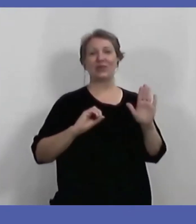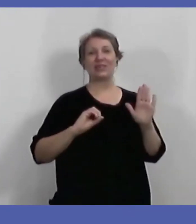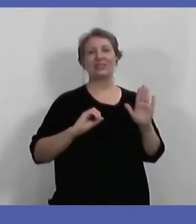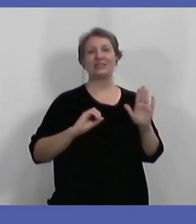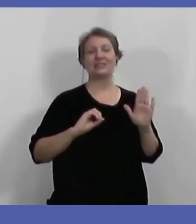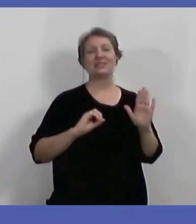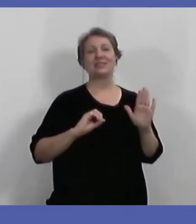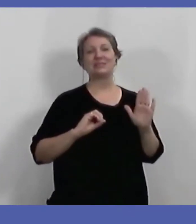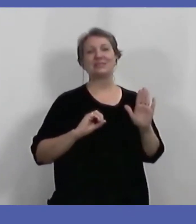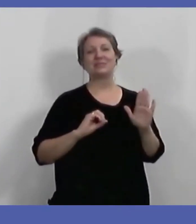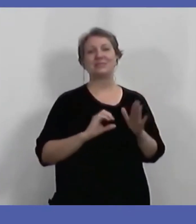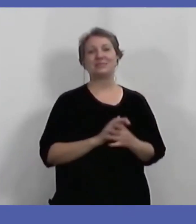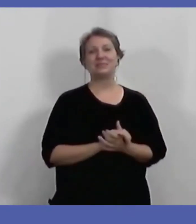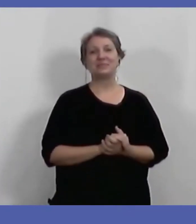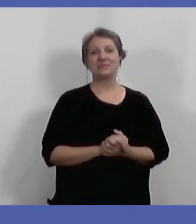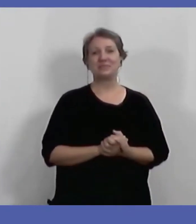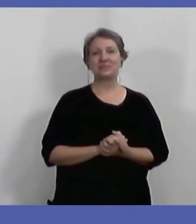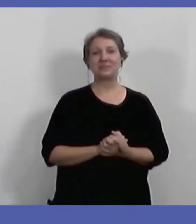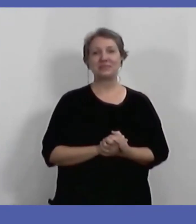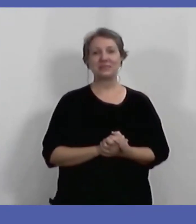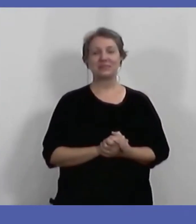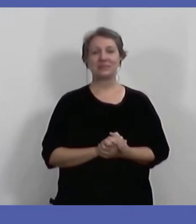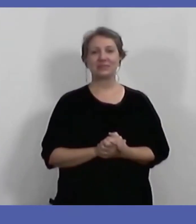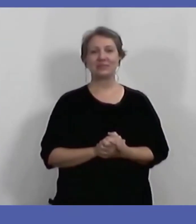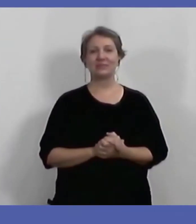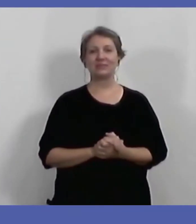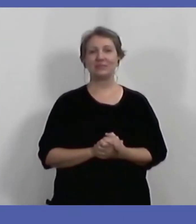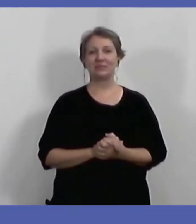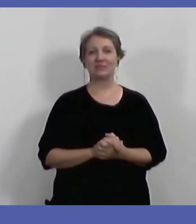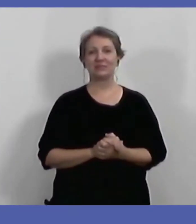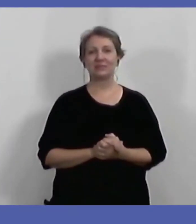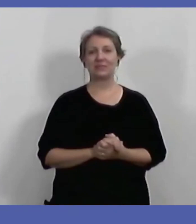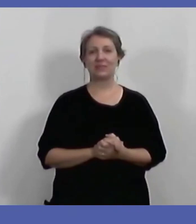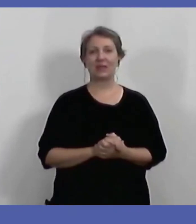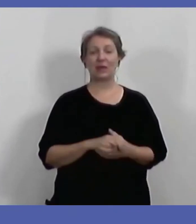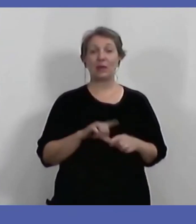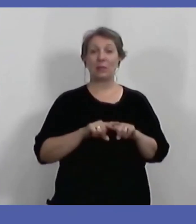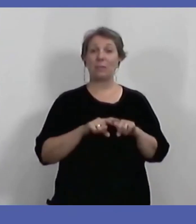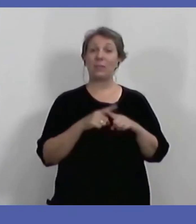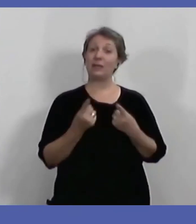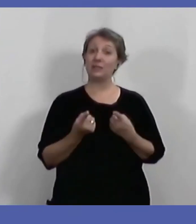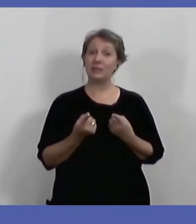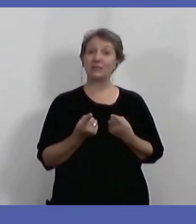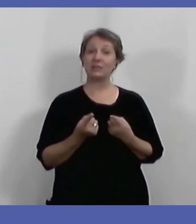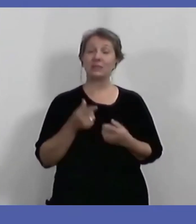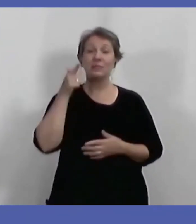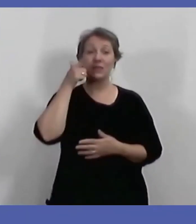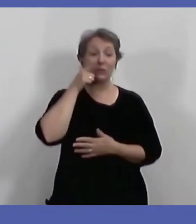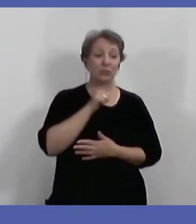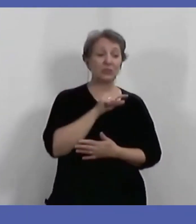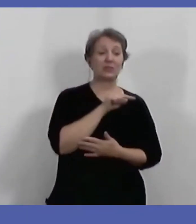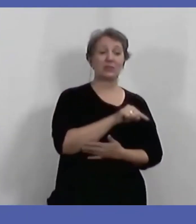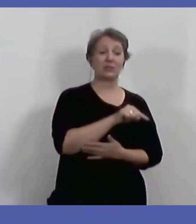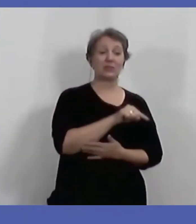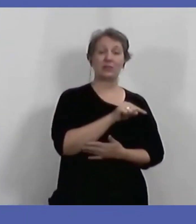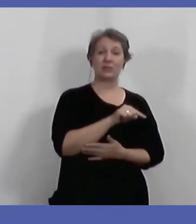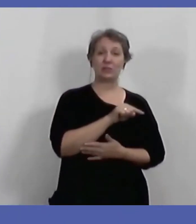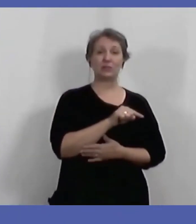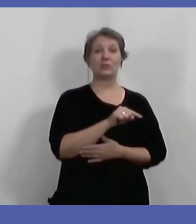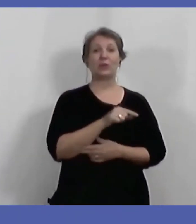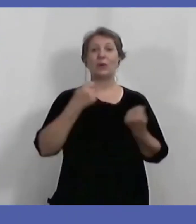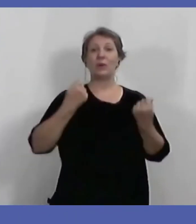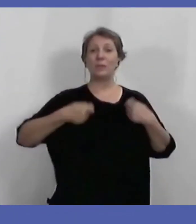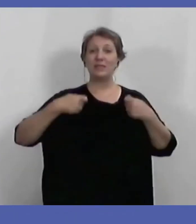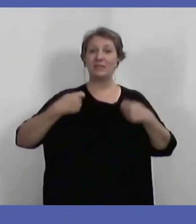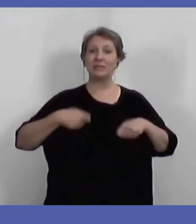ele para conseguir isso, ele tinha que passar por um processo. Tenho, porém, um batismo